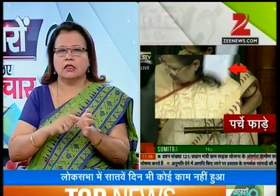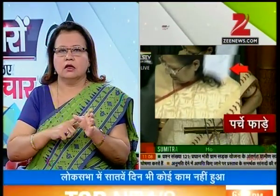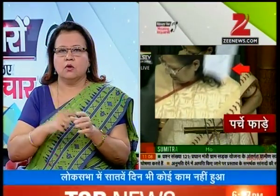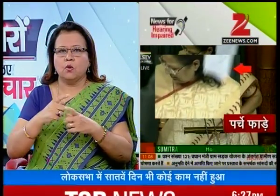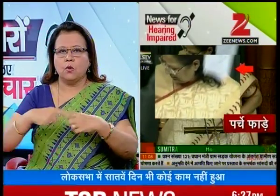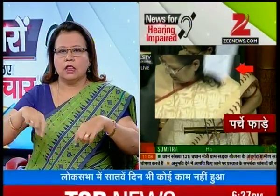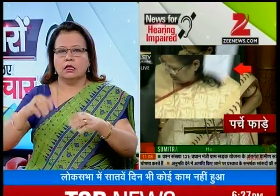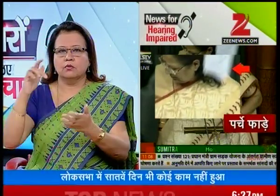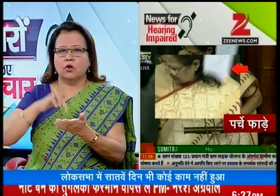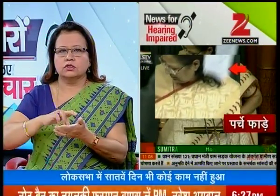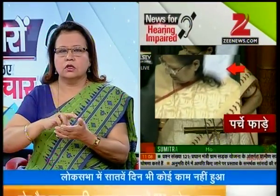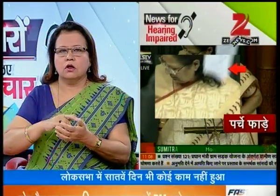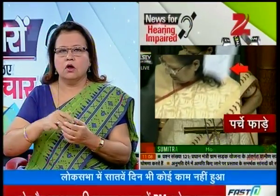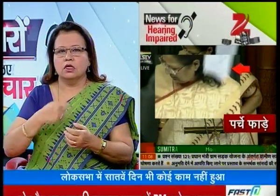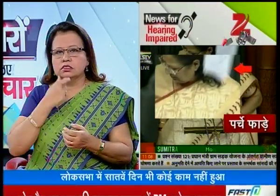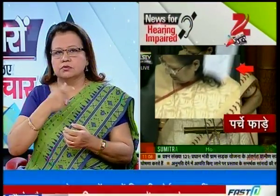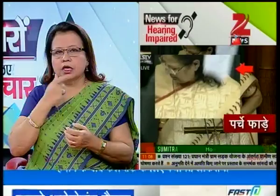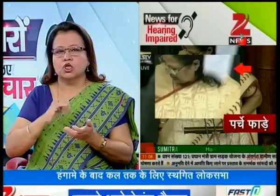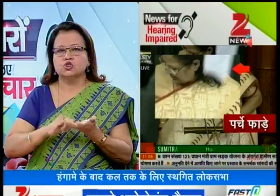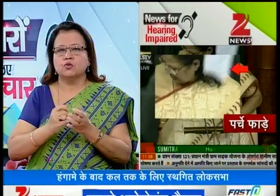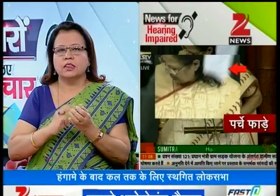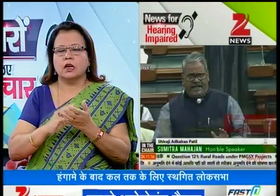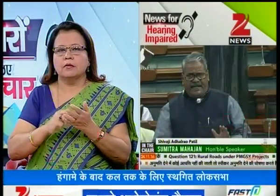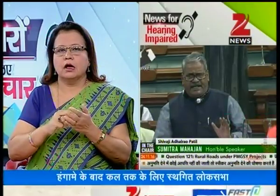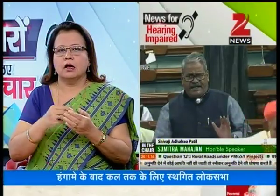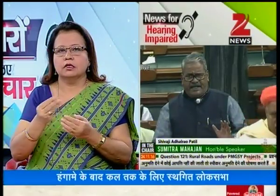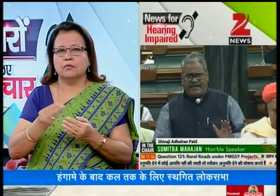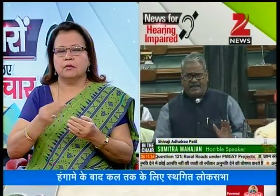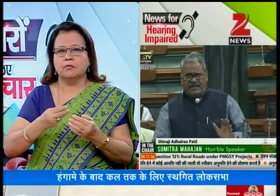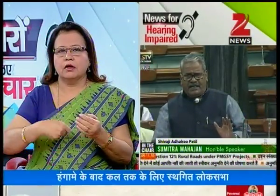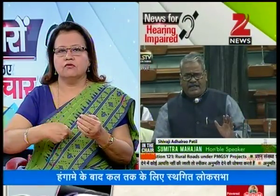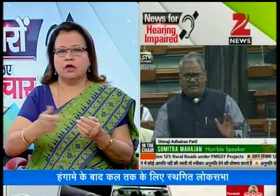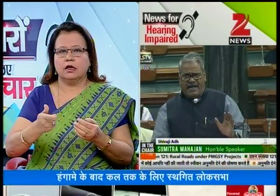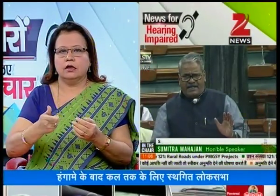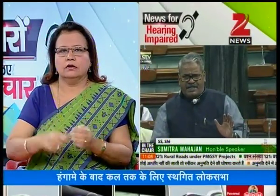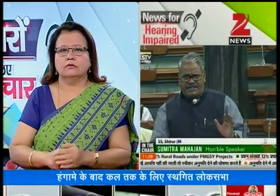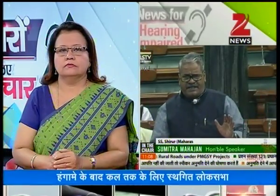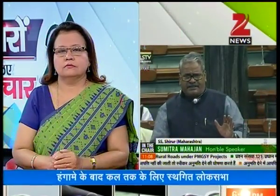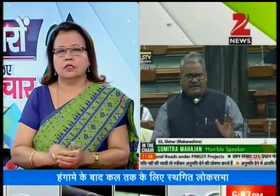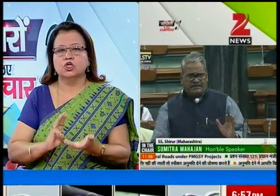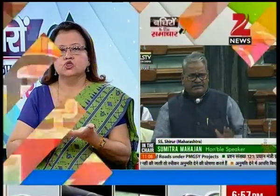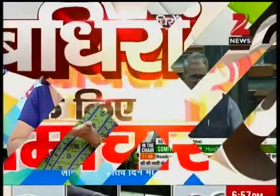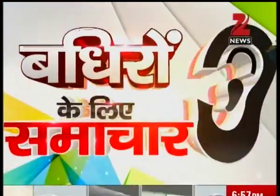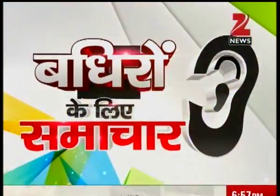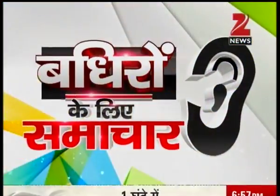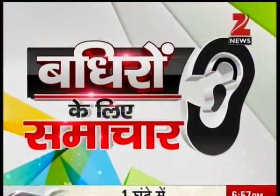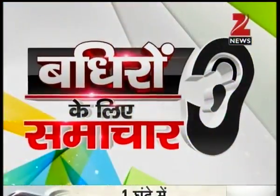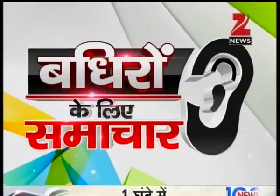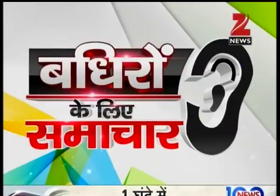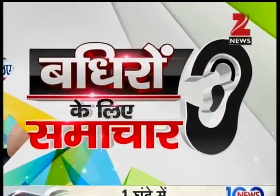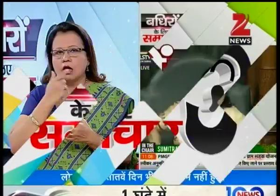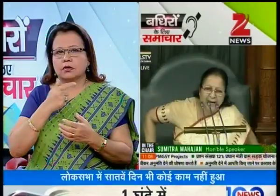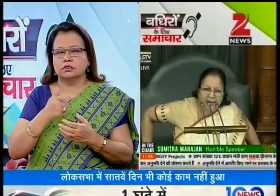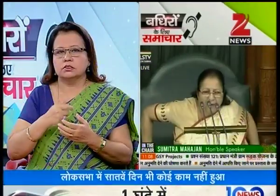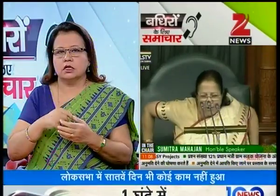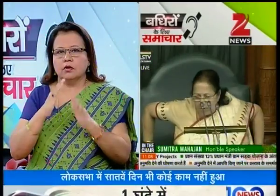वेल तक पहुंच गए और लोकसभा स्पीकर सुमित्रा महाजन की तरफ पचय फेंके सुमित्रा महाजन ने हंगामे